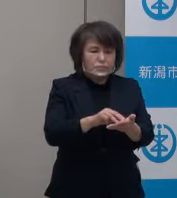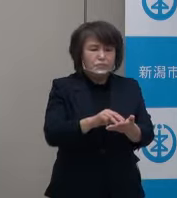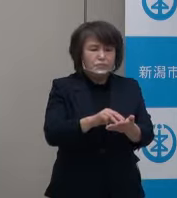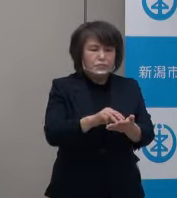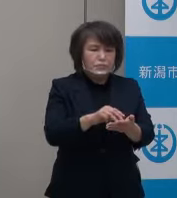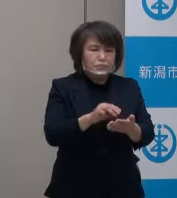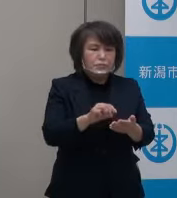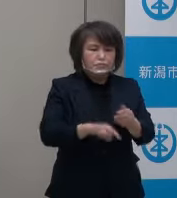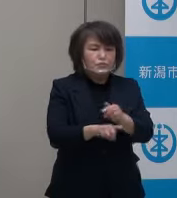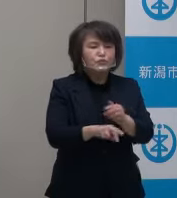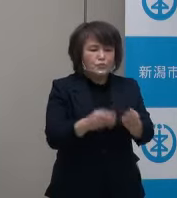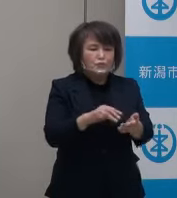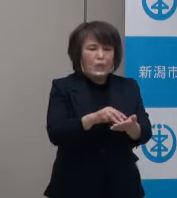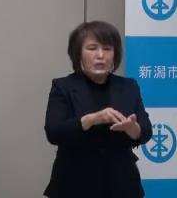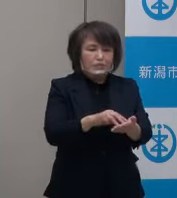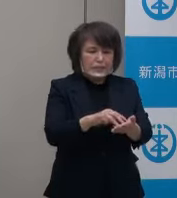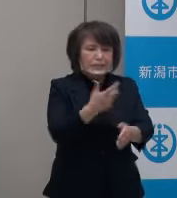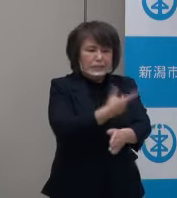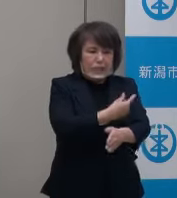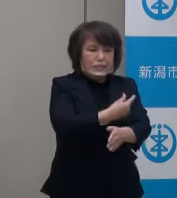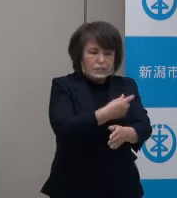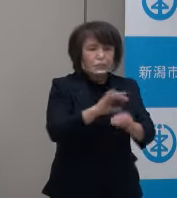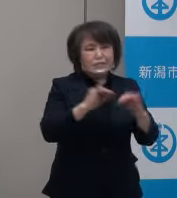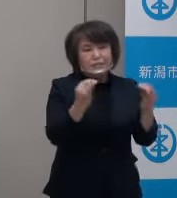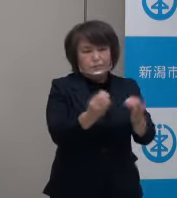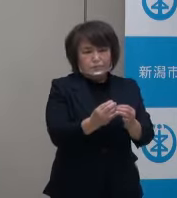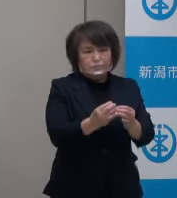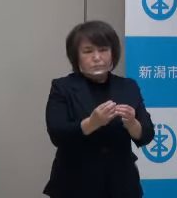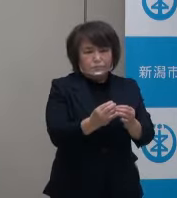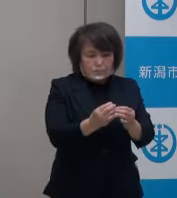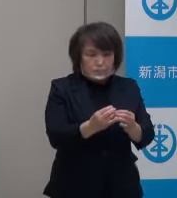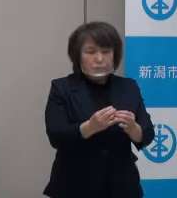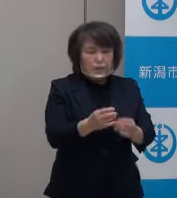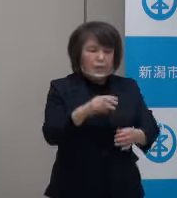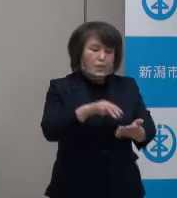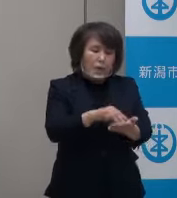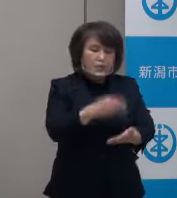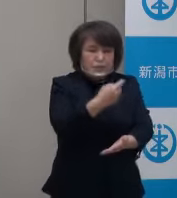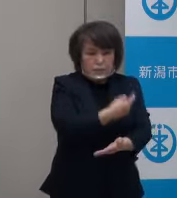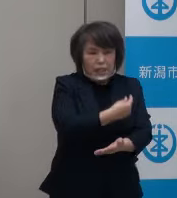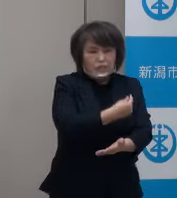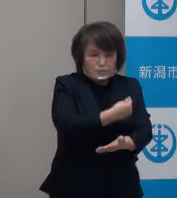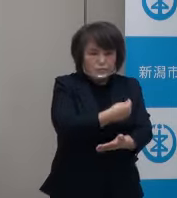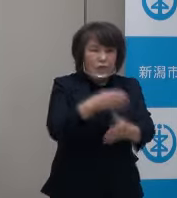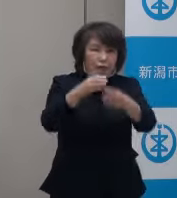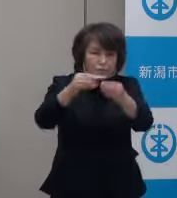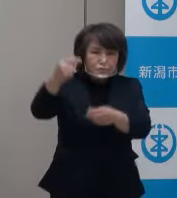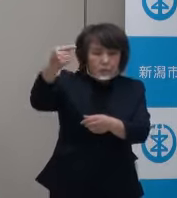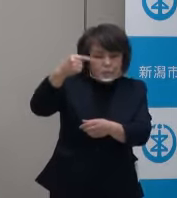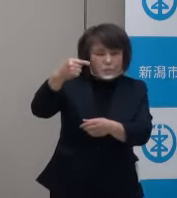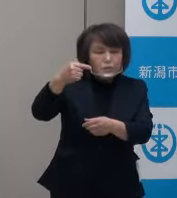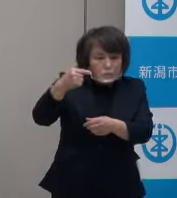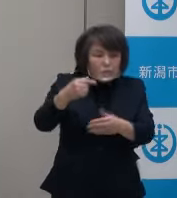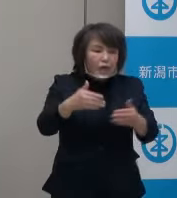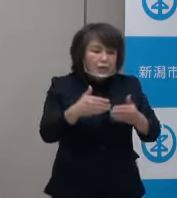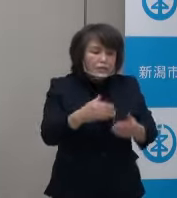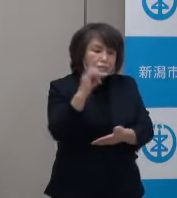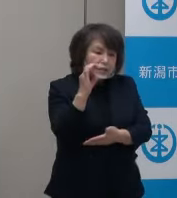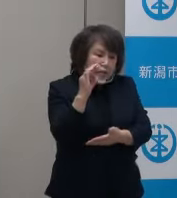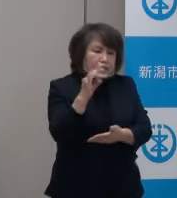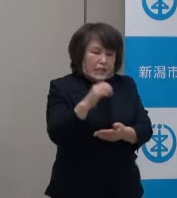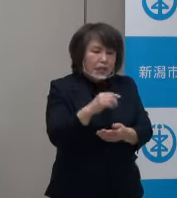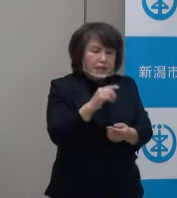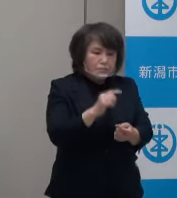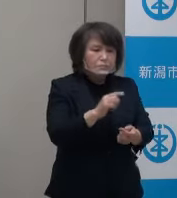チームの設置についてです。新型コロナウイルスワクチン接種については、国の主導のもと必要な財政措置